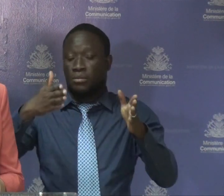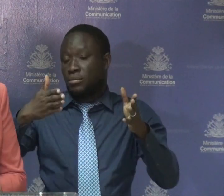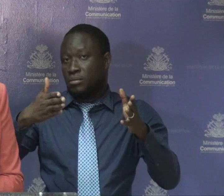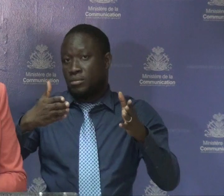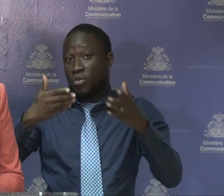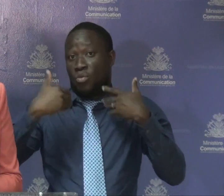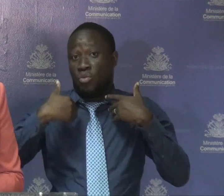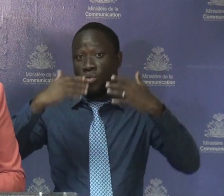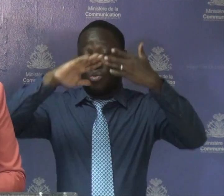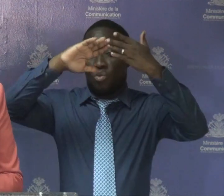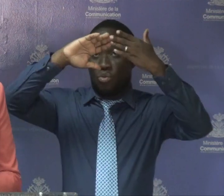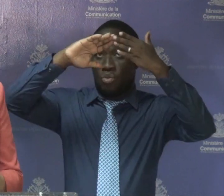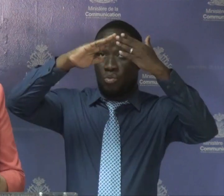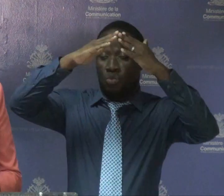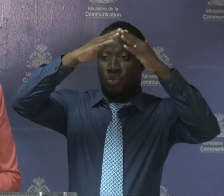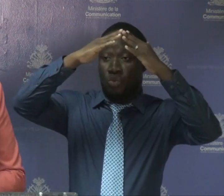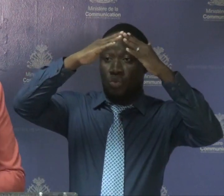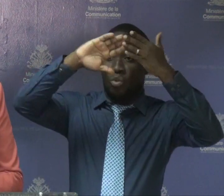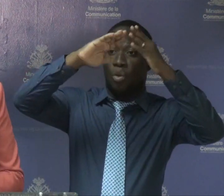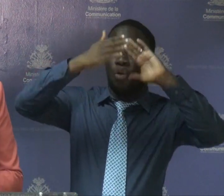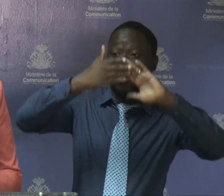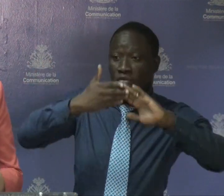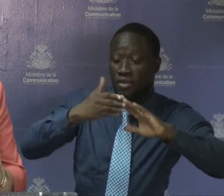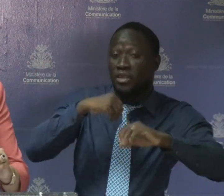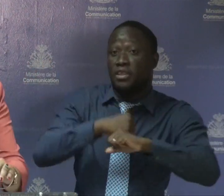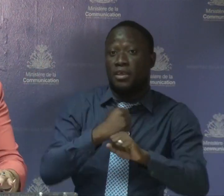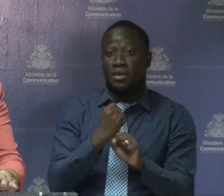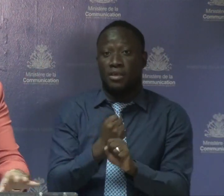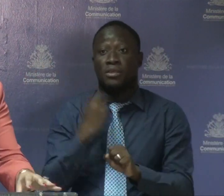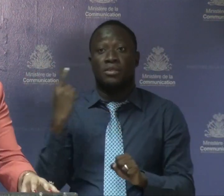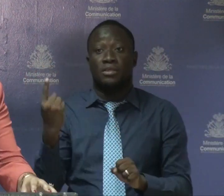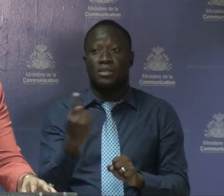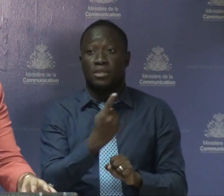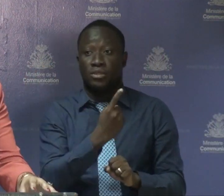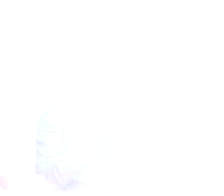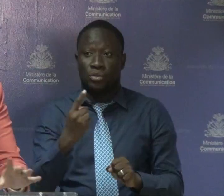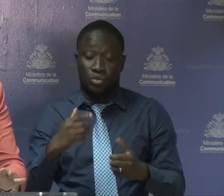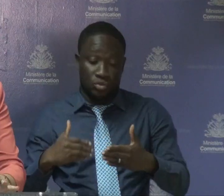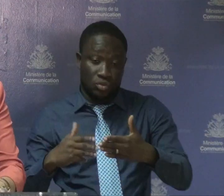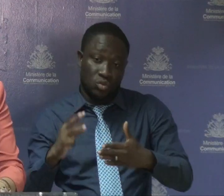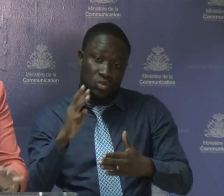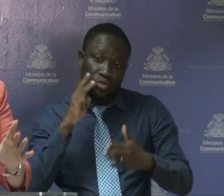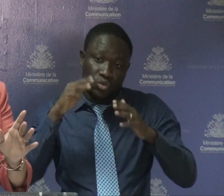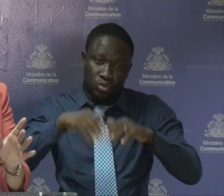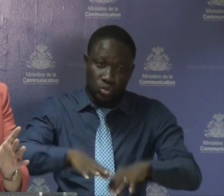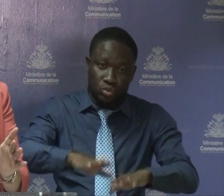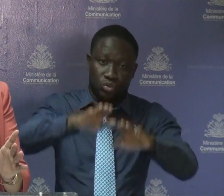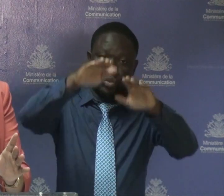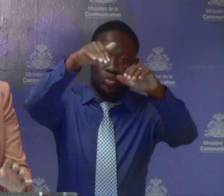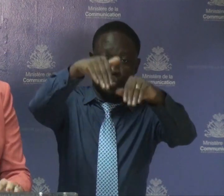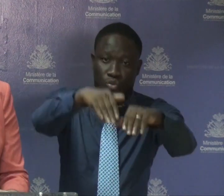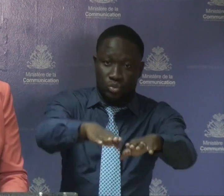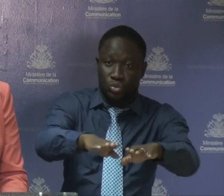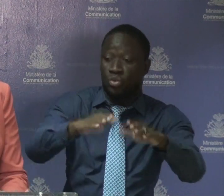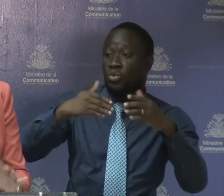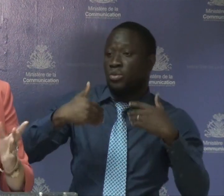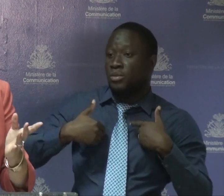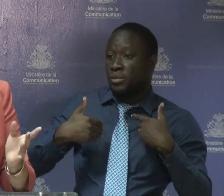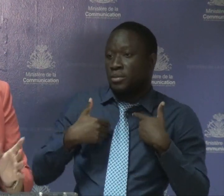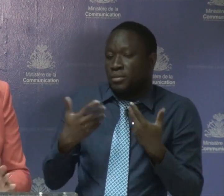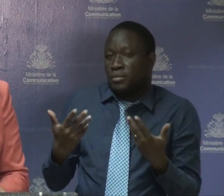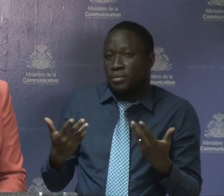normalement, ancienne ville, nous, comment faire pour créer, c'est toujours au bord de la mer, parce que à